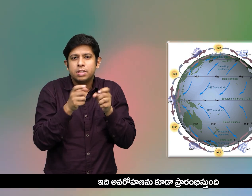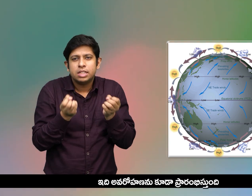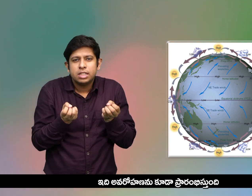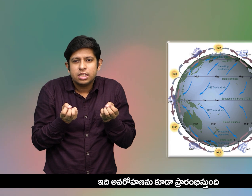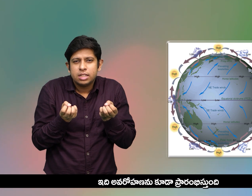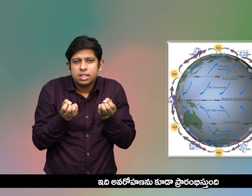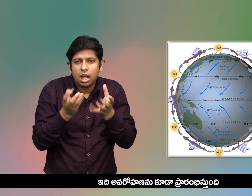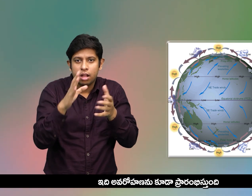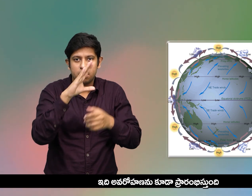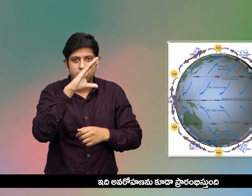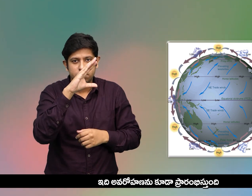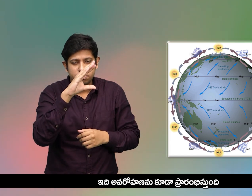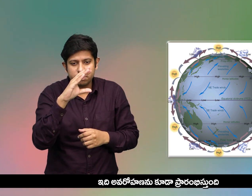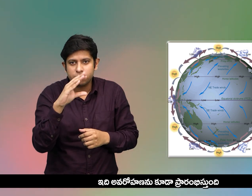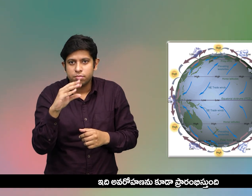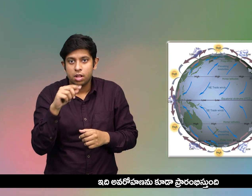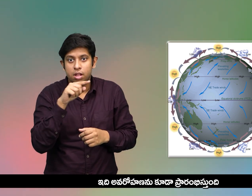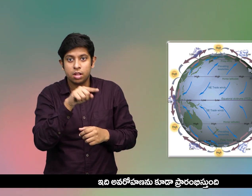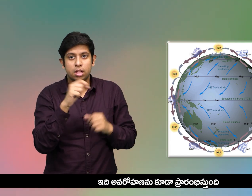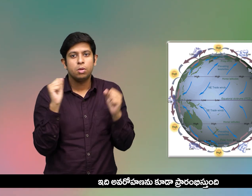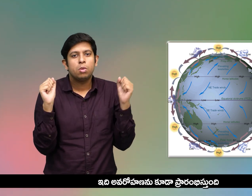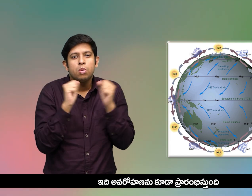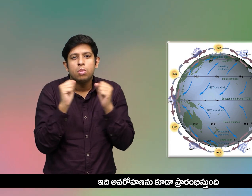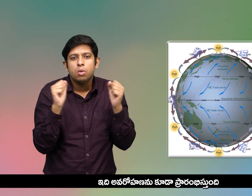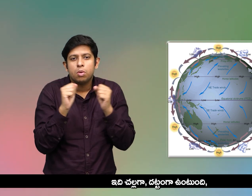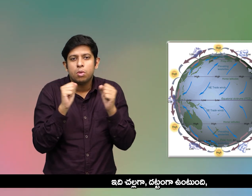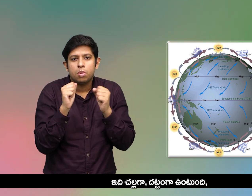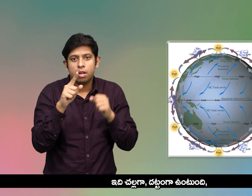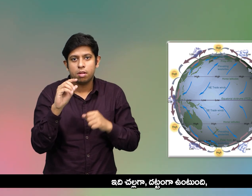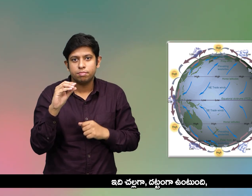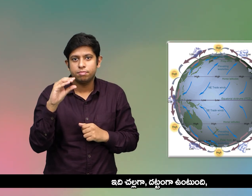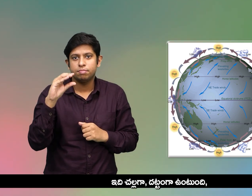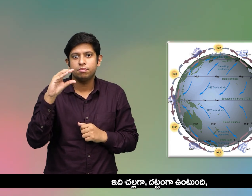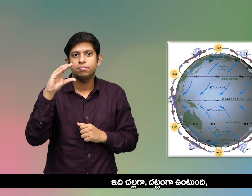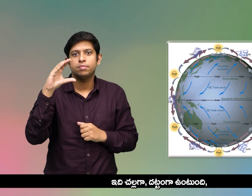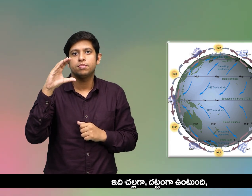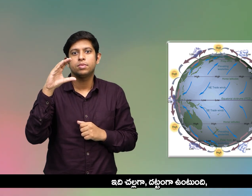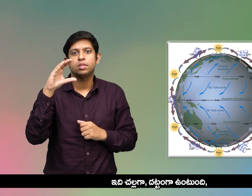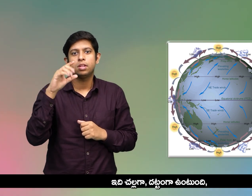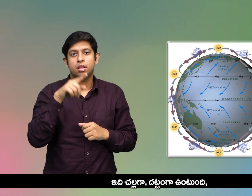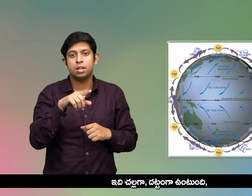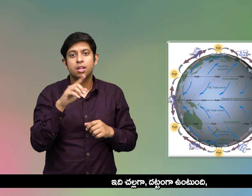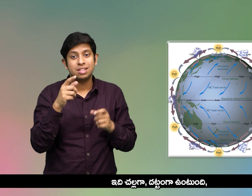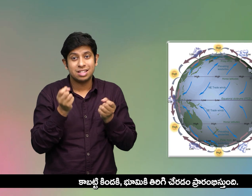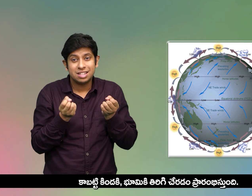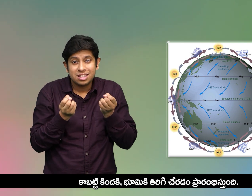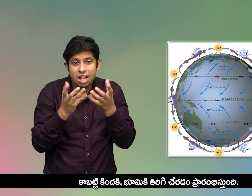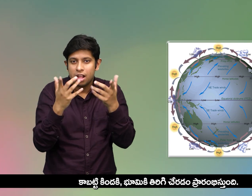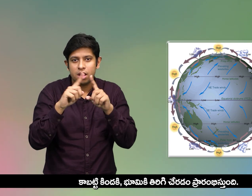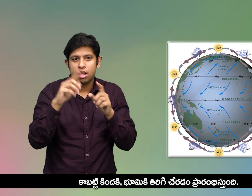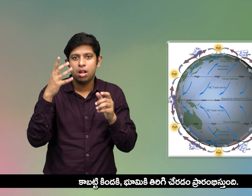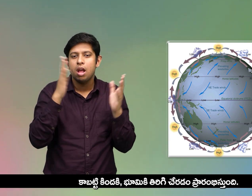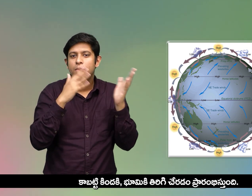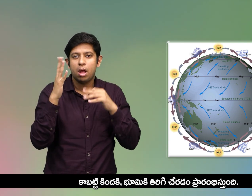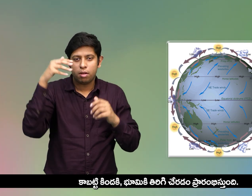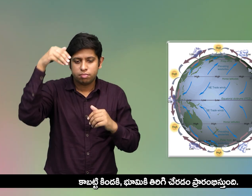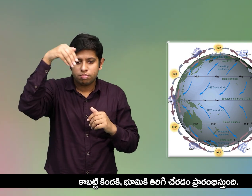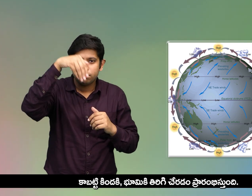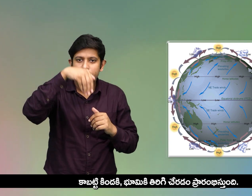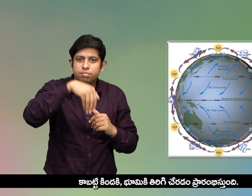ఇది అవరోహణను కూడా ప్రారంభిస్తుంది. ఇది చల్లగా దట్టంగా ఉంటుంది కాబట్టి కిందకి భూమికి తిరిగి